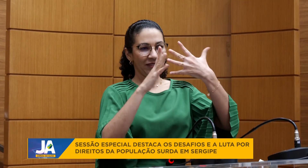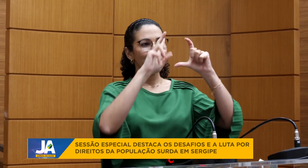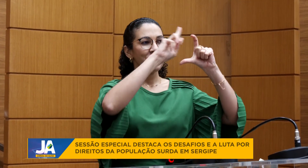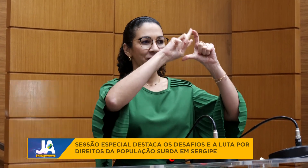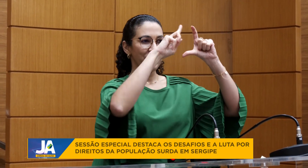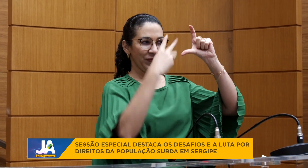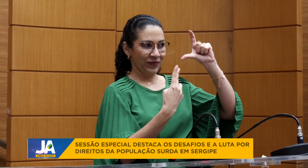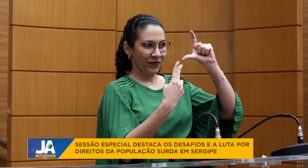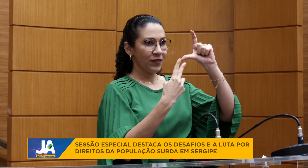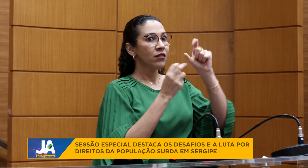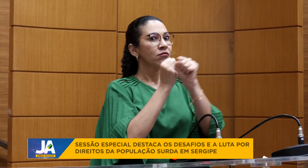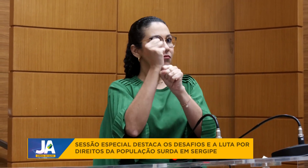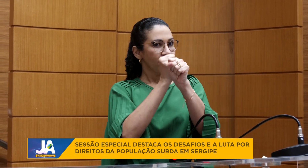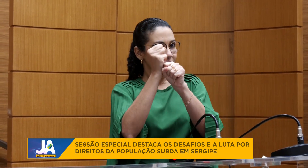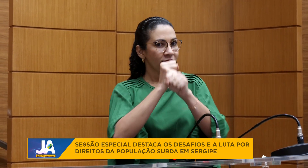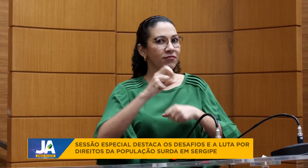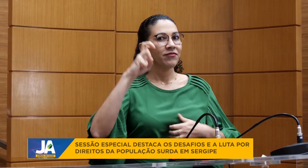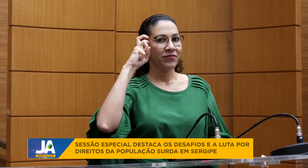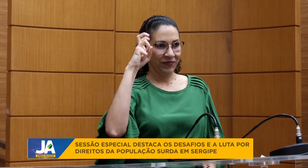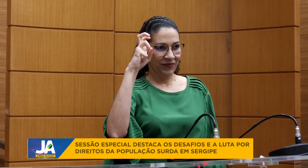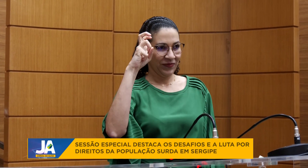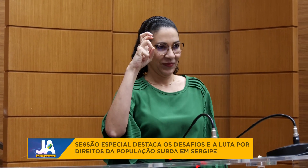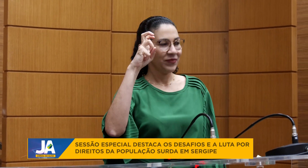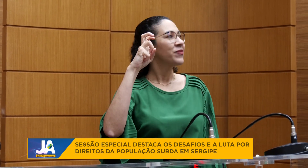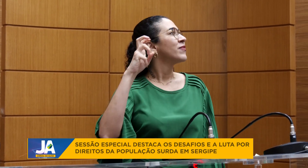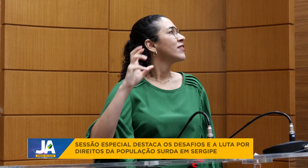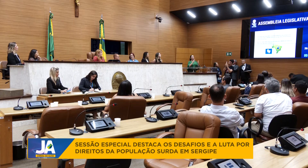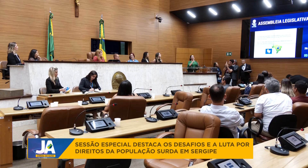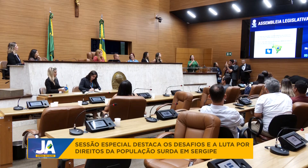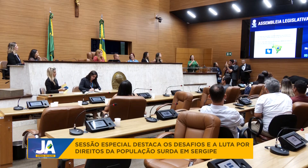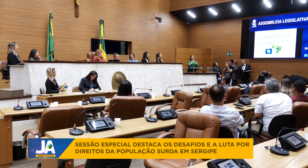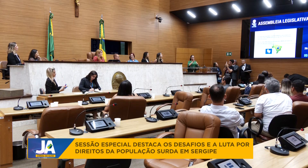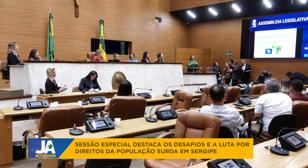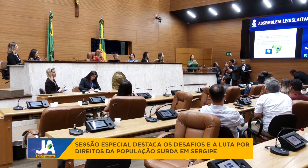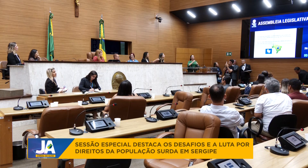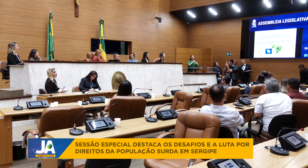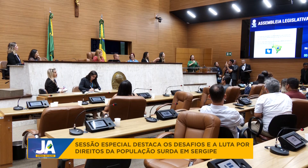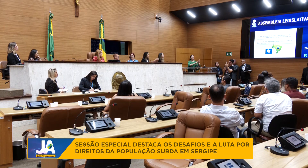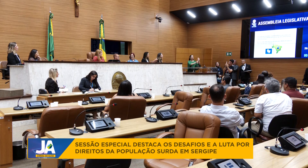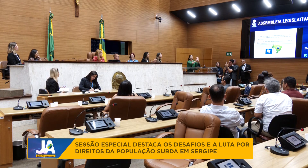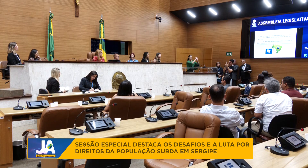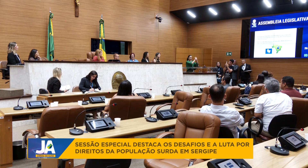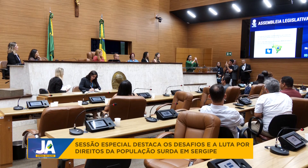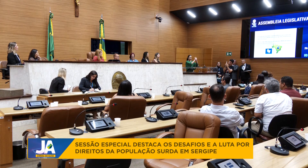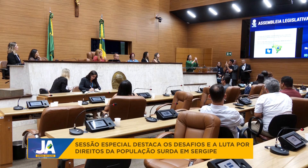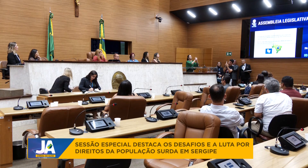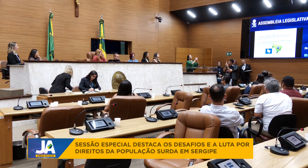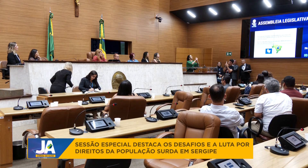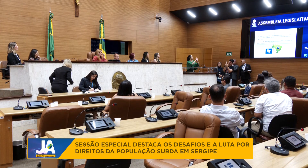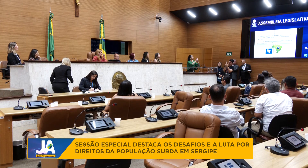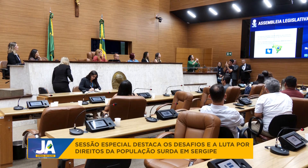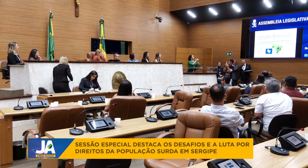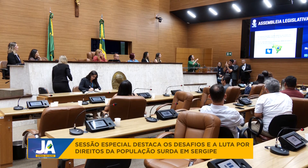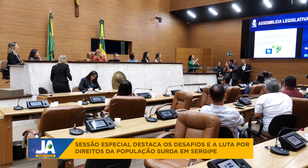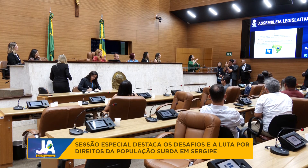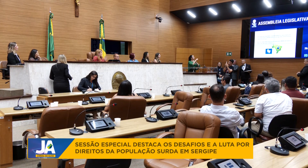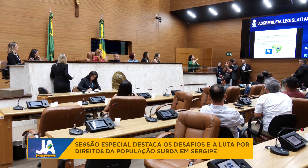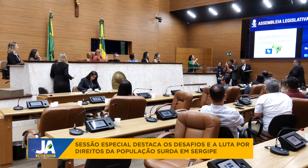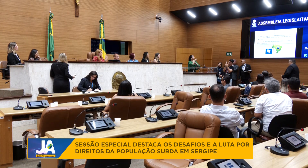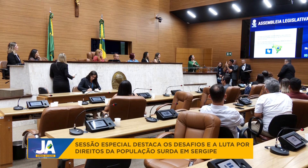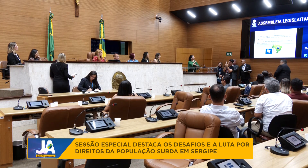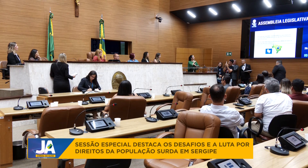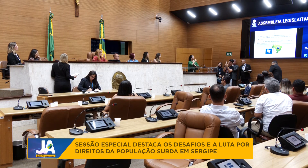da comunidade surda no estado é a professora de libras surda e que atua no ipaese há cinco anos ela